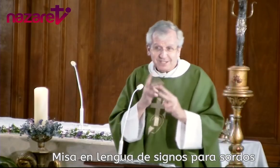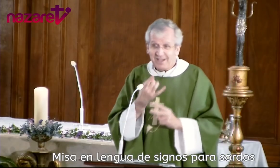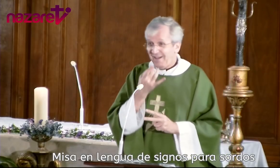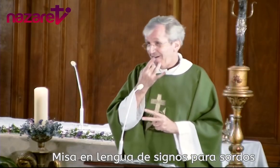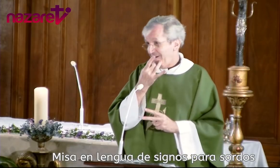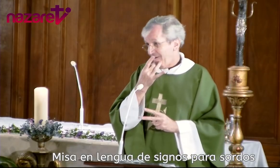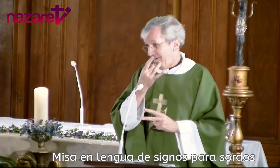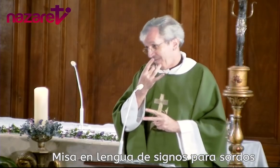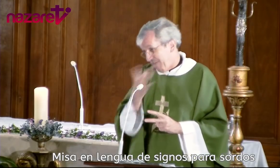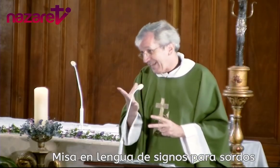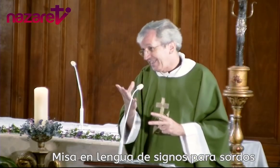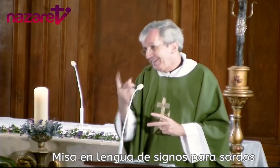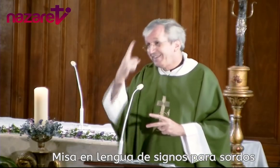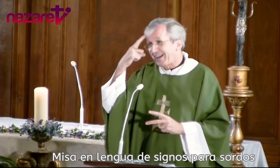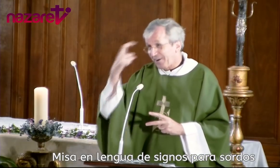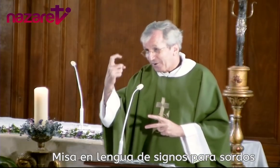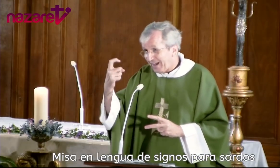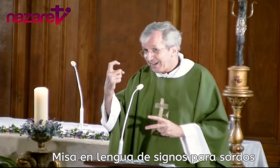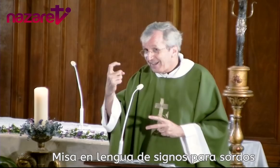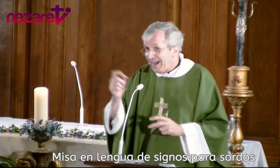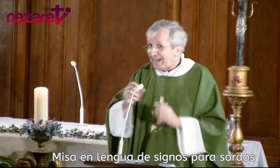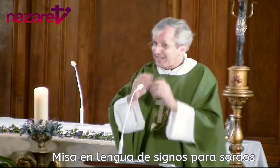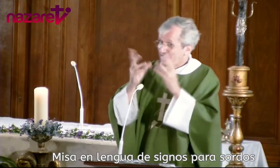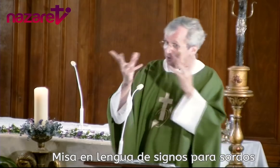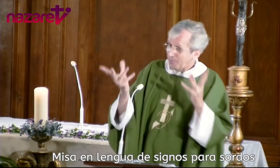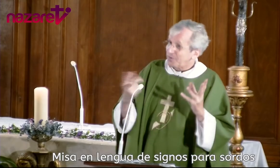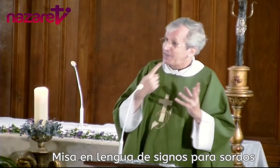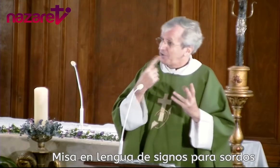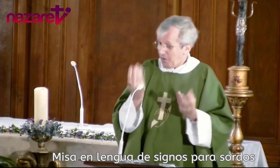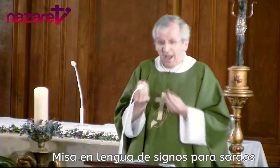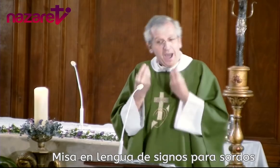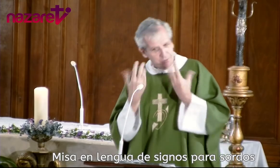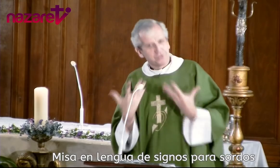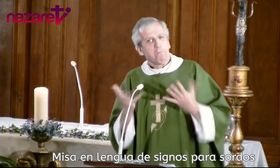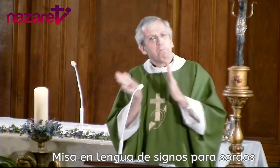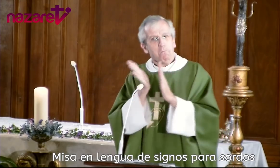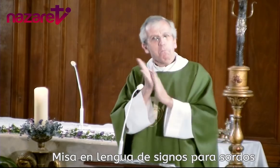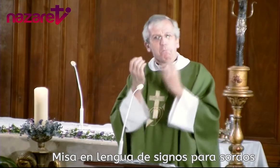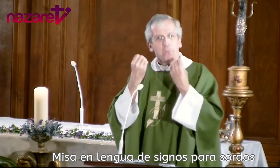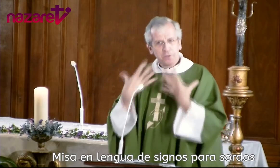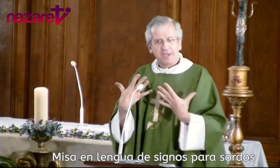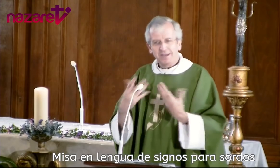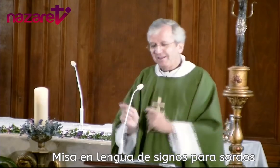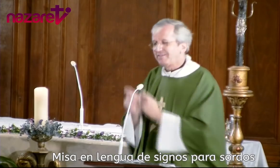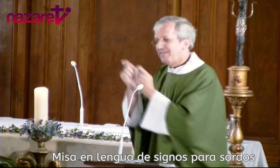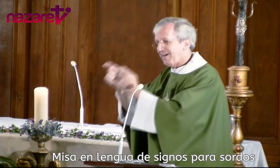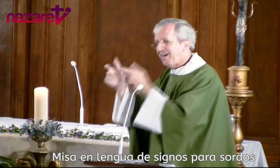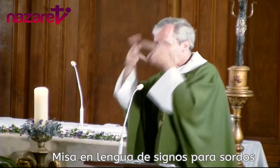respuesta fácil de recordar, hasta cierto punto diciendo, pues muy bien, dad al